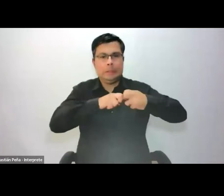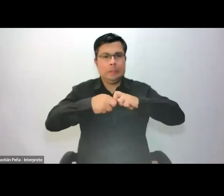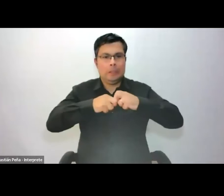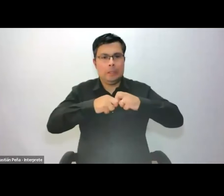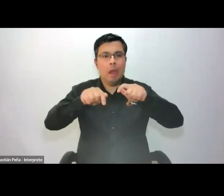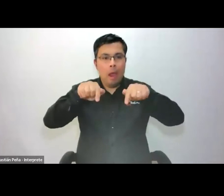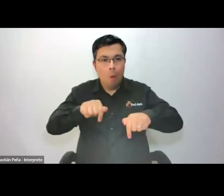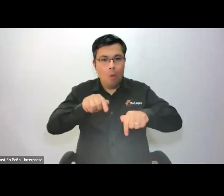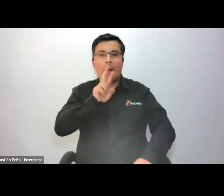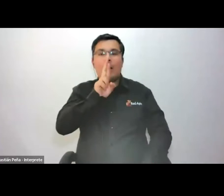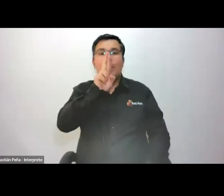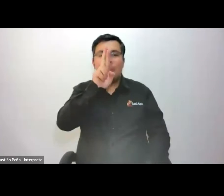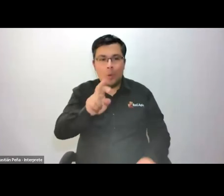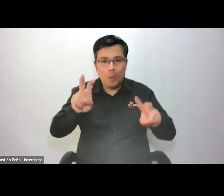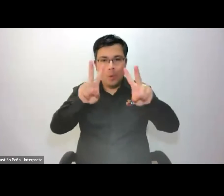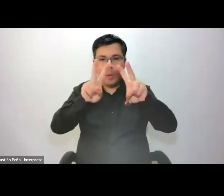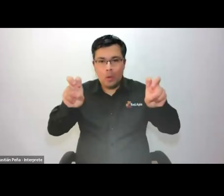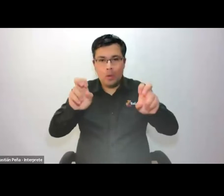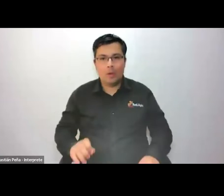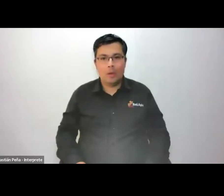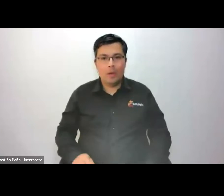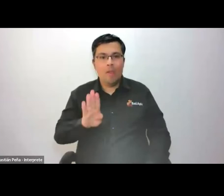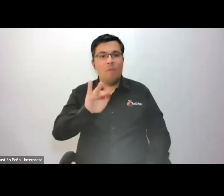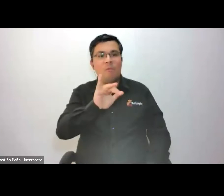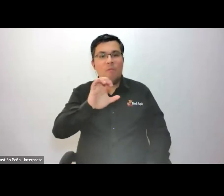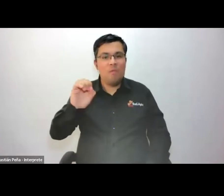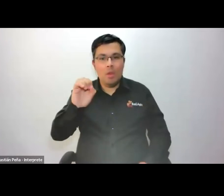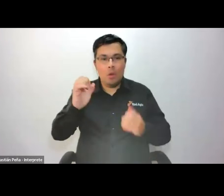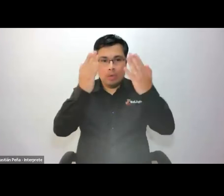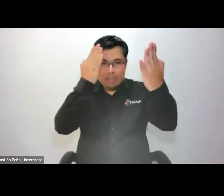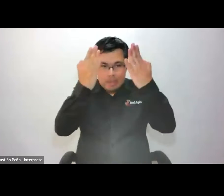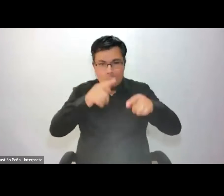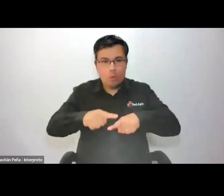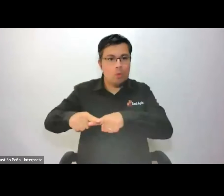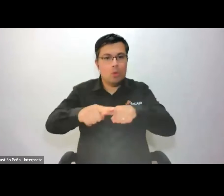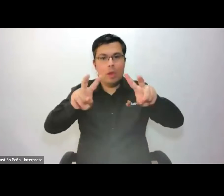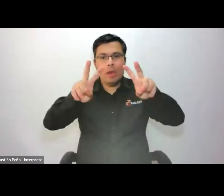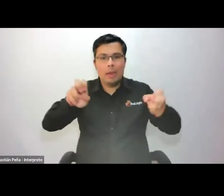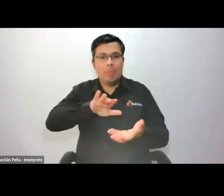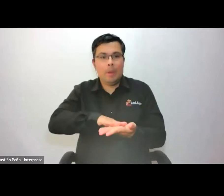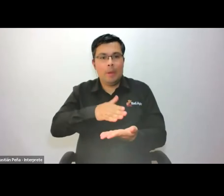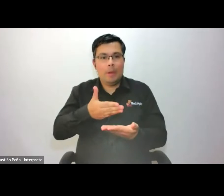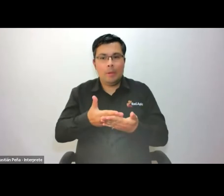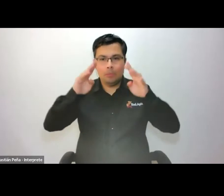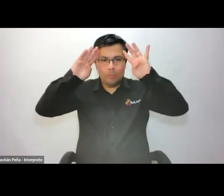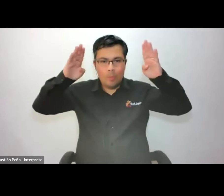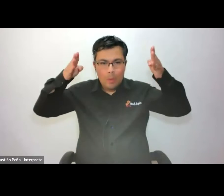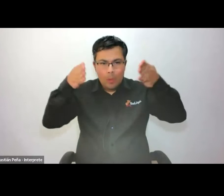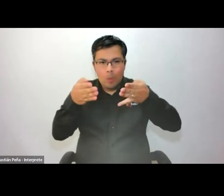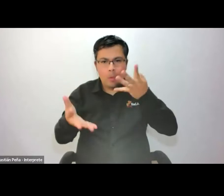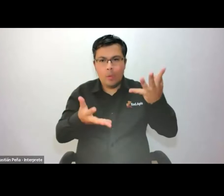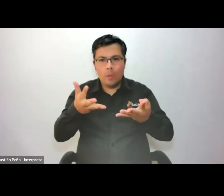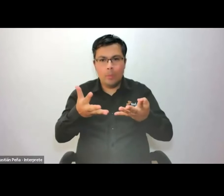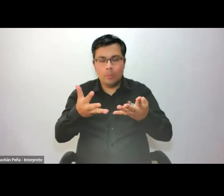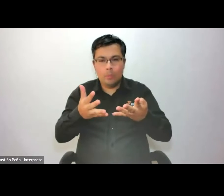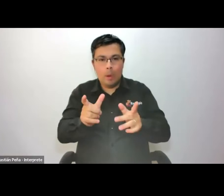biopsicosocial. Desde una perspectiva bio en relación a salud, el trastorno espectro autista es una alteración en el desarrollo